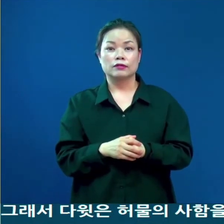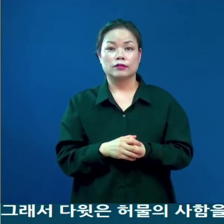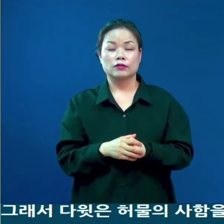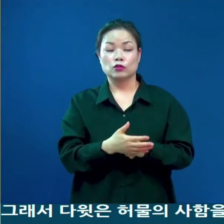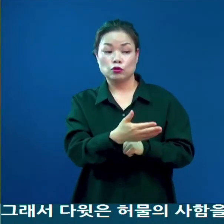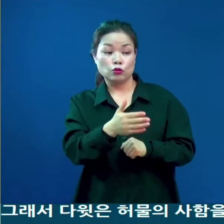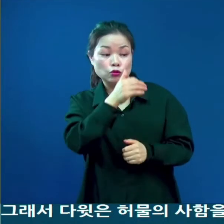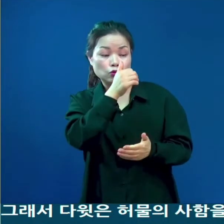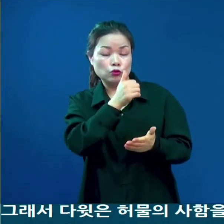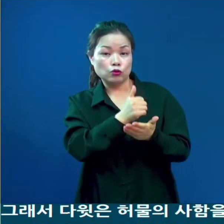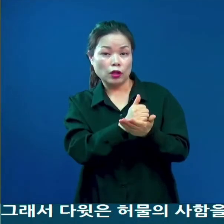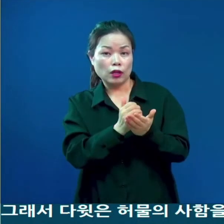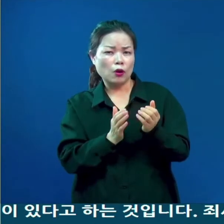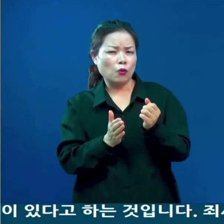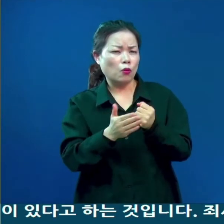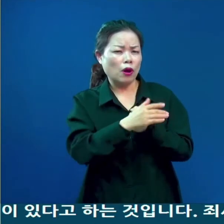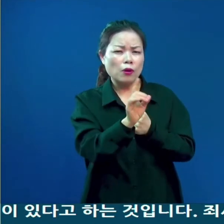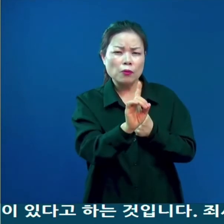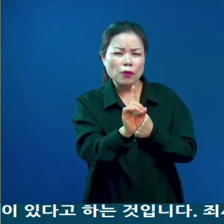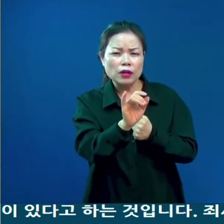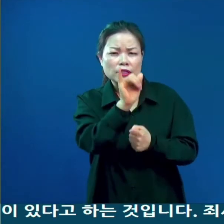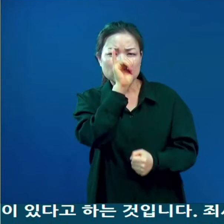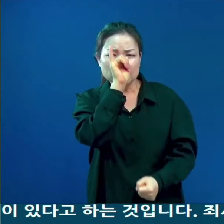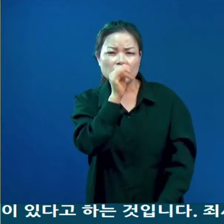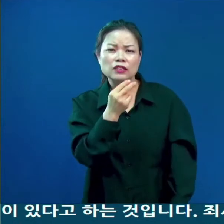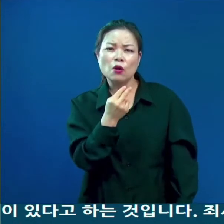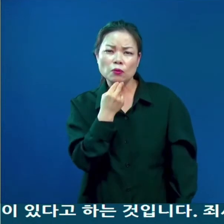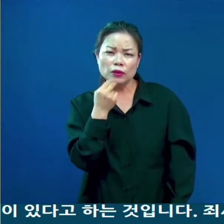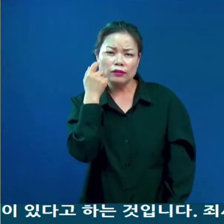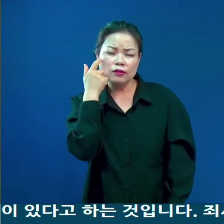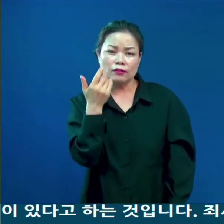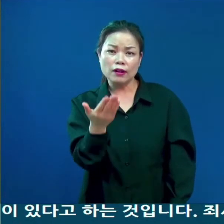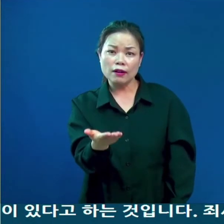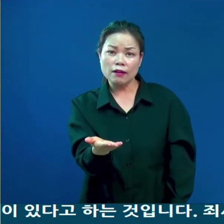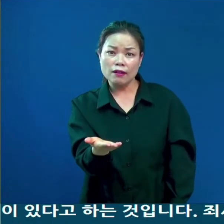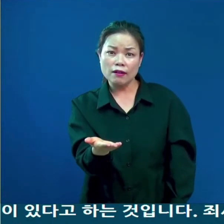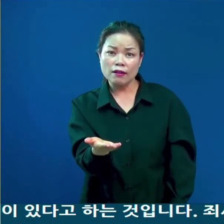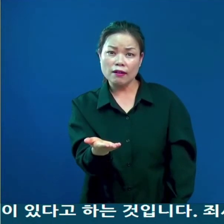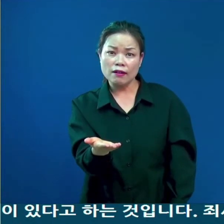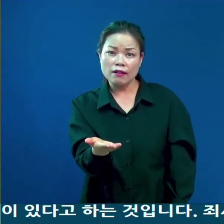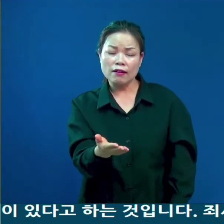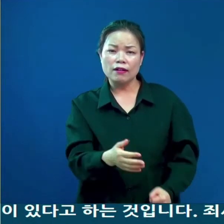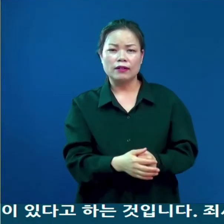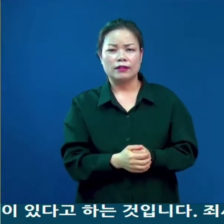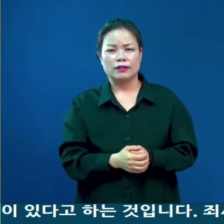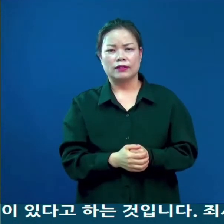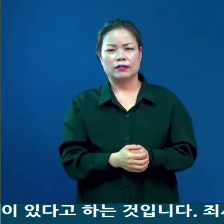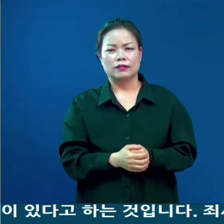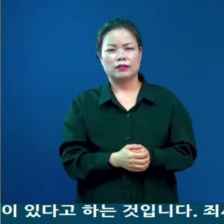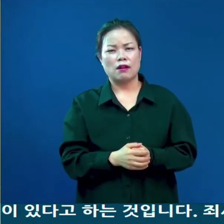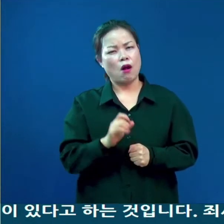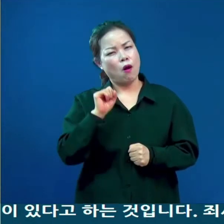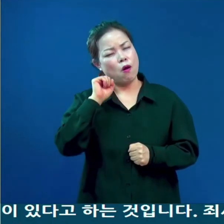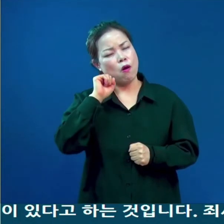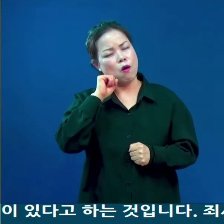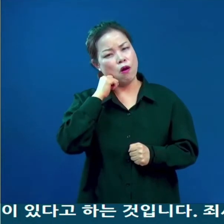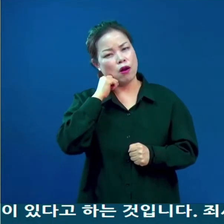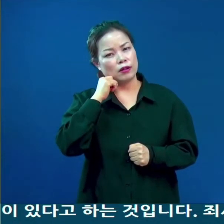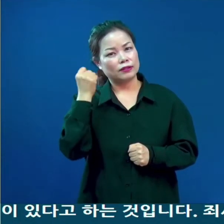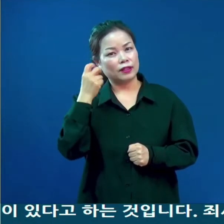죄가 가려졌다는 것은 죄가 있다는 거예요, 없다는 거예요? 어려우신가 봐요.